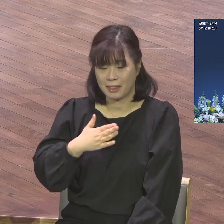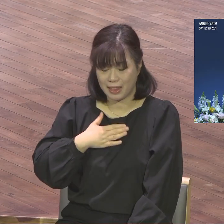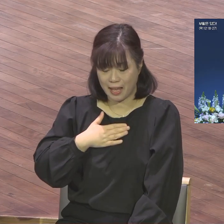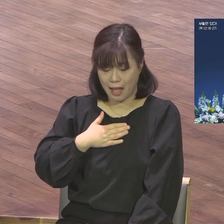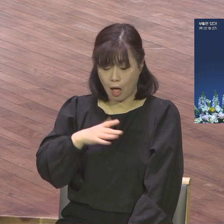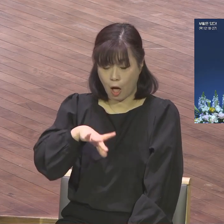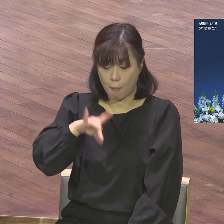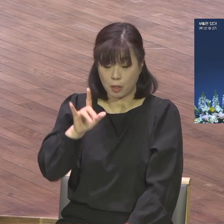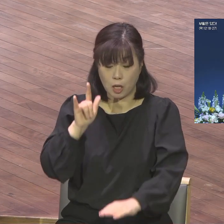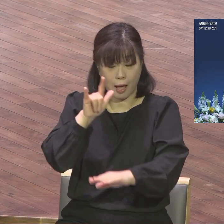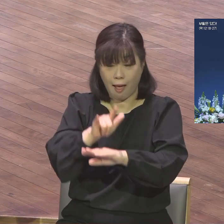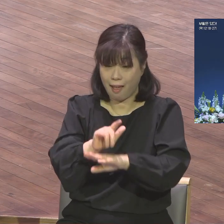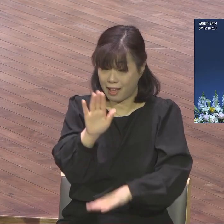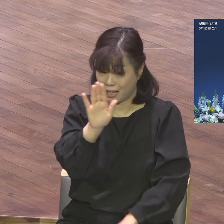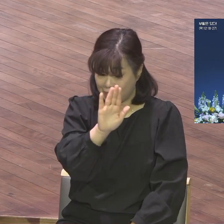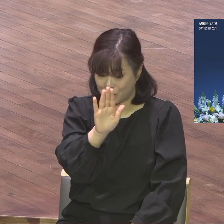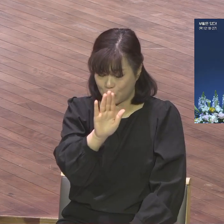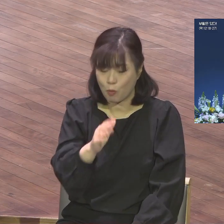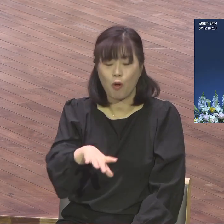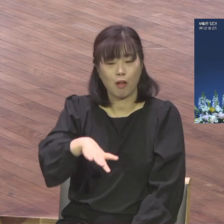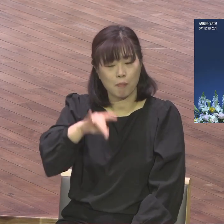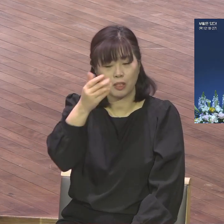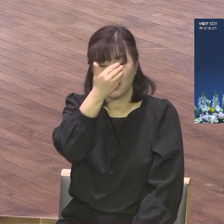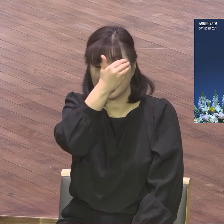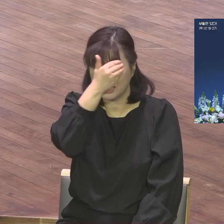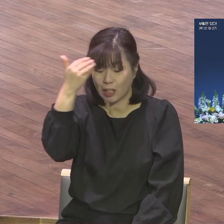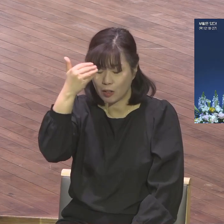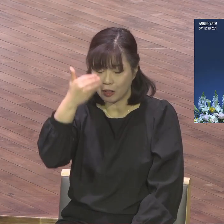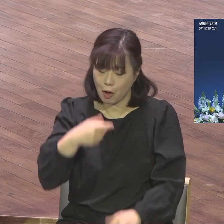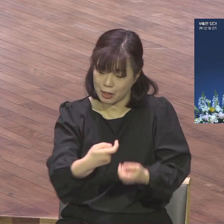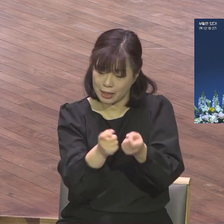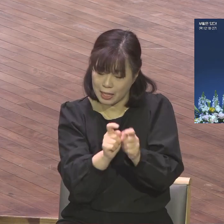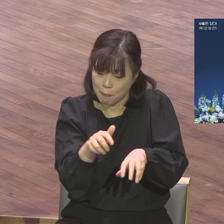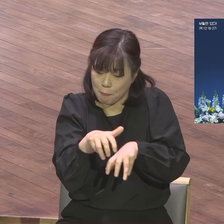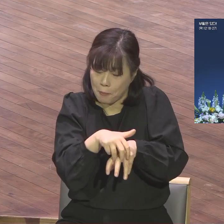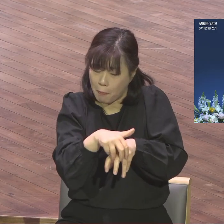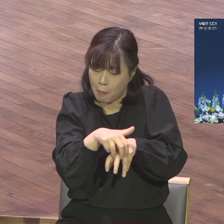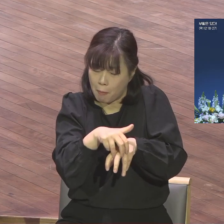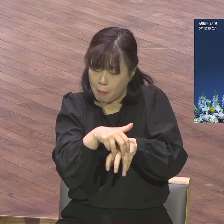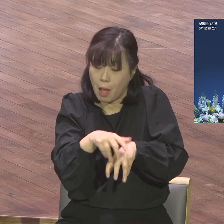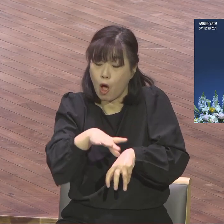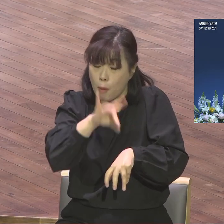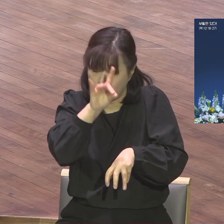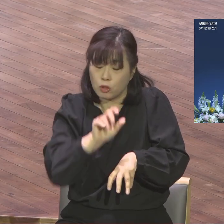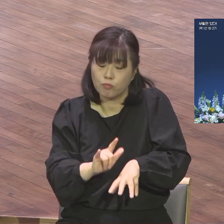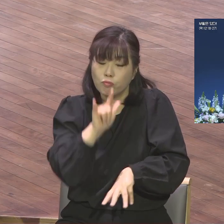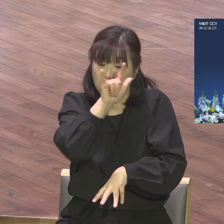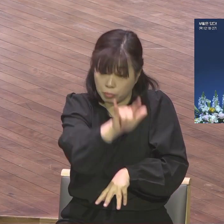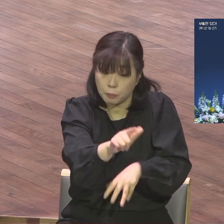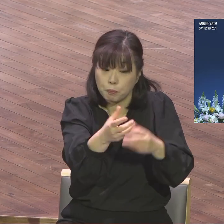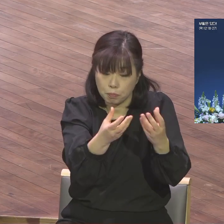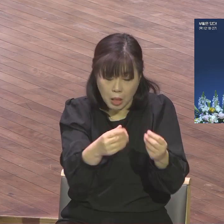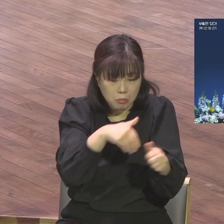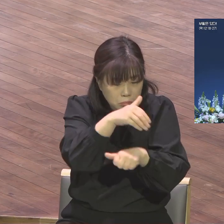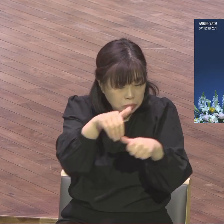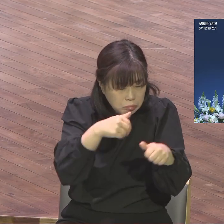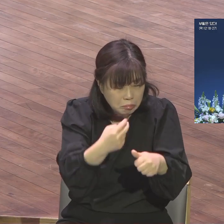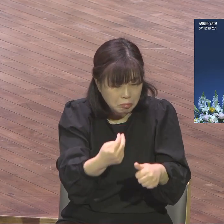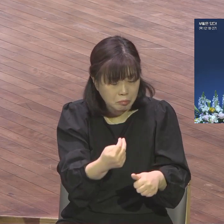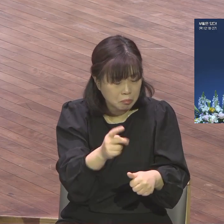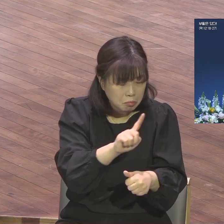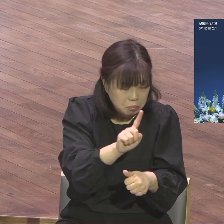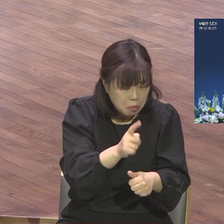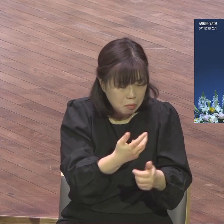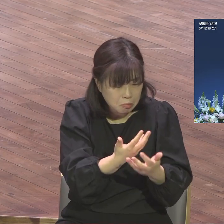청년 목사 중심으로 그렇게 진행이 되어져서 상황이 다 파악을 하고 돌아왔고 또 이번에 캠프